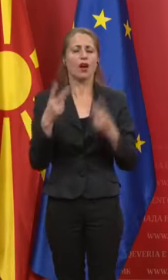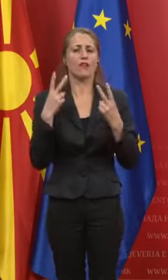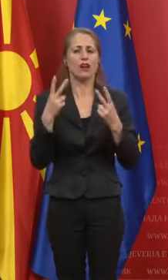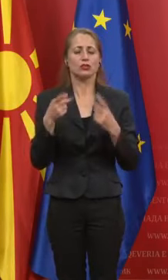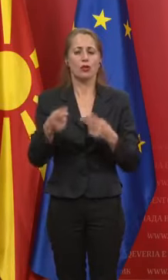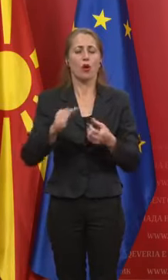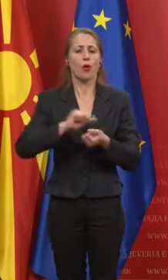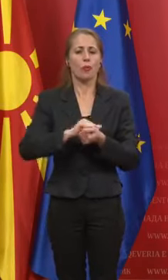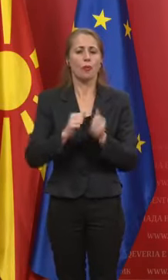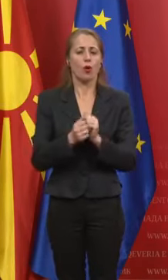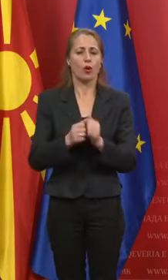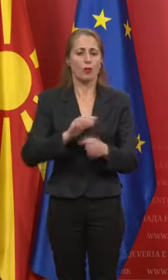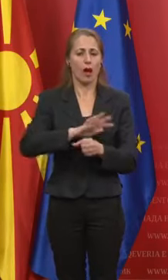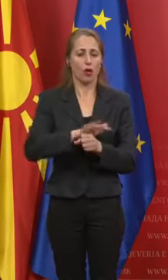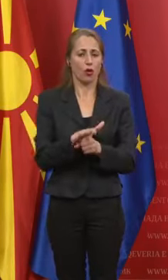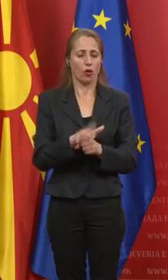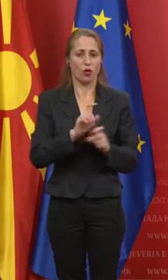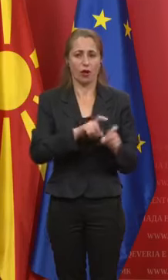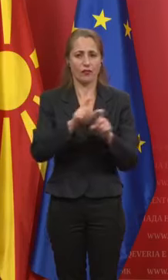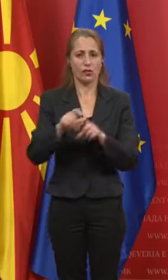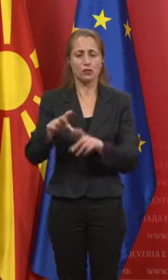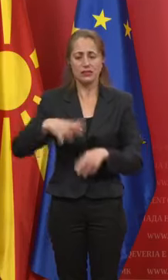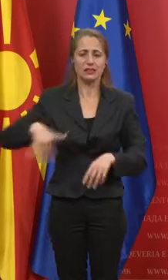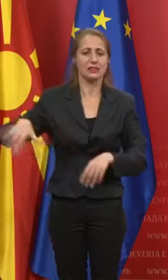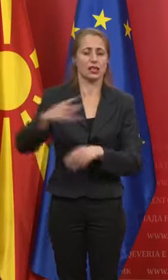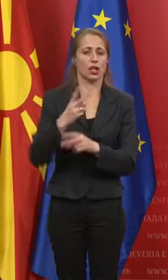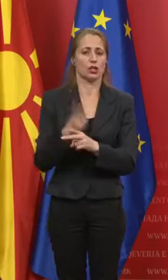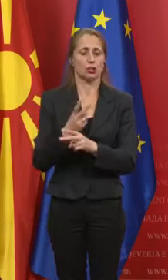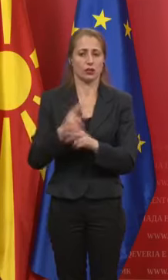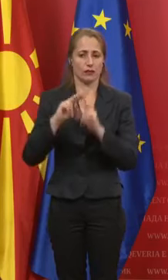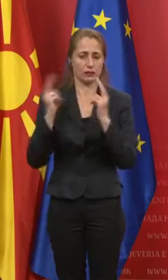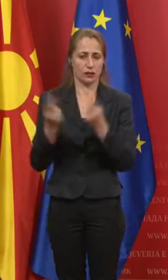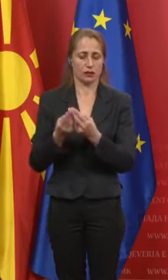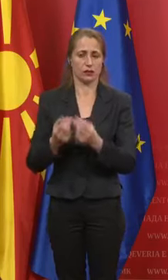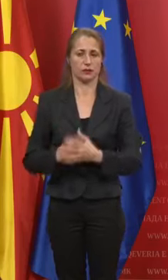со коронавирусот у сите земји во светот.